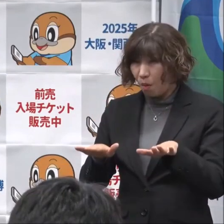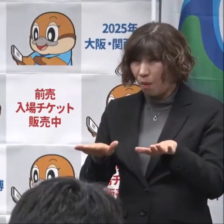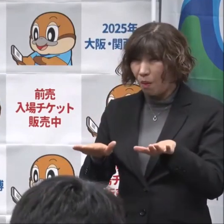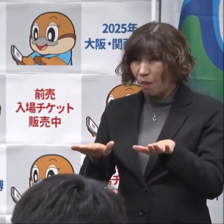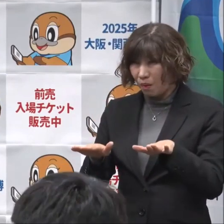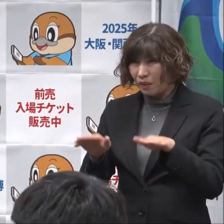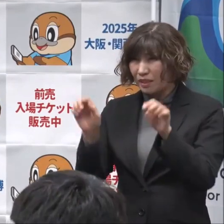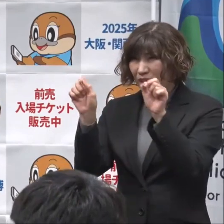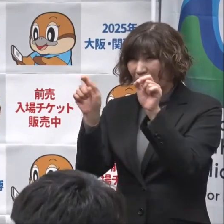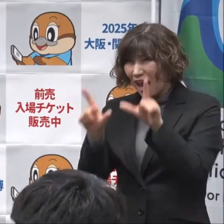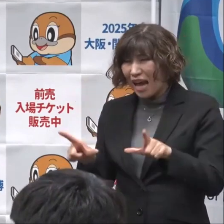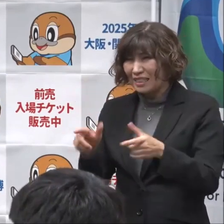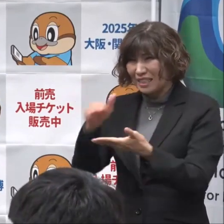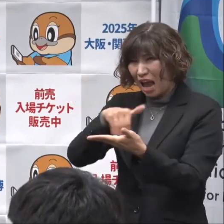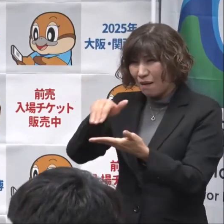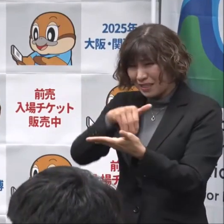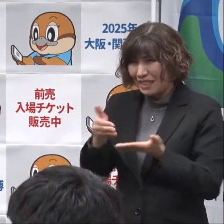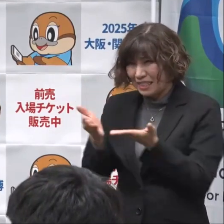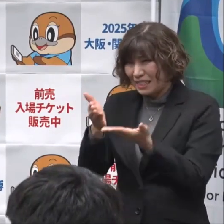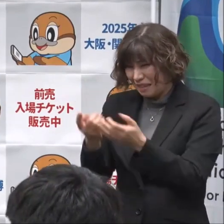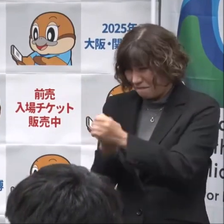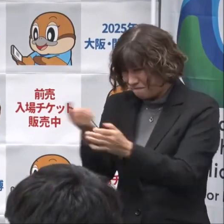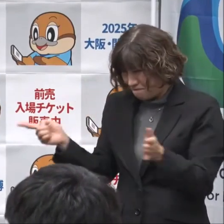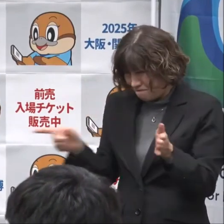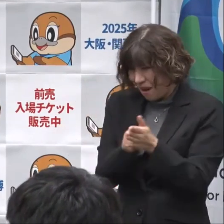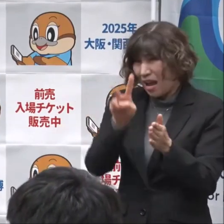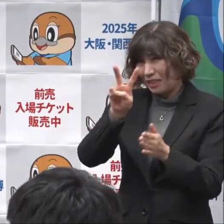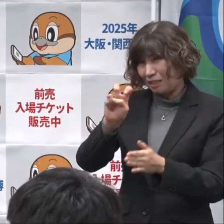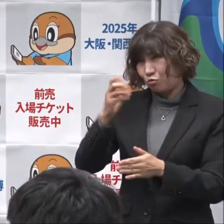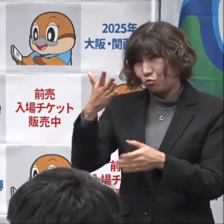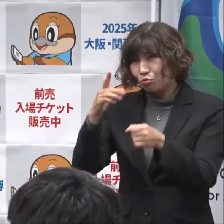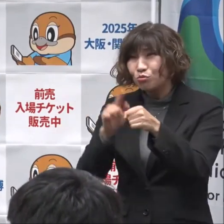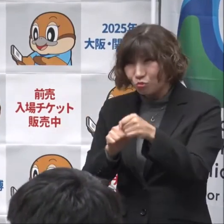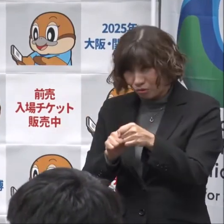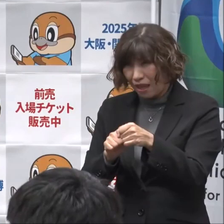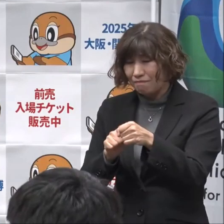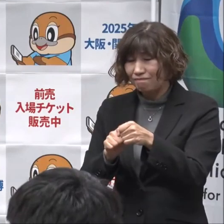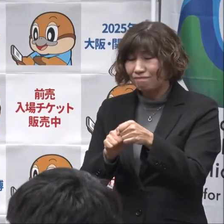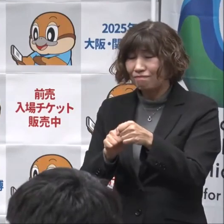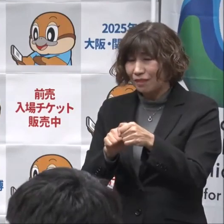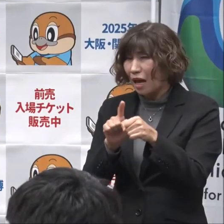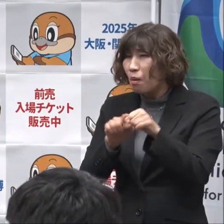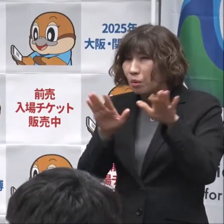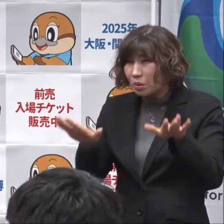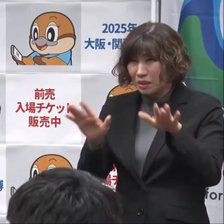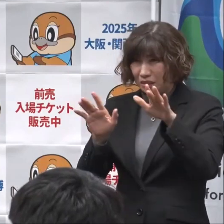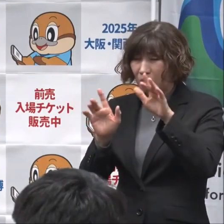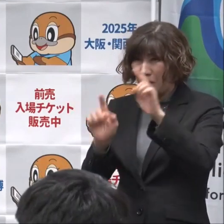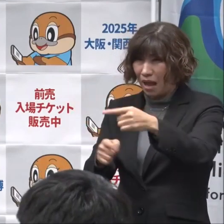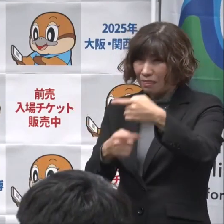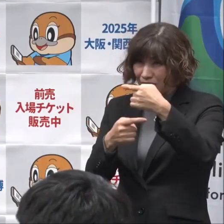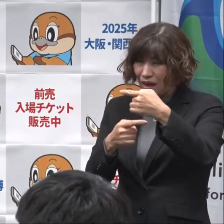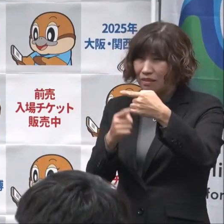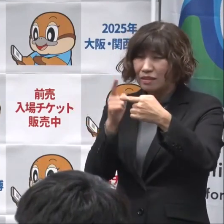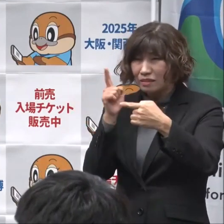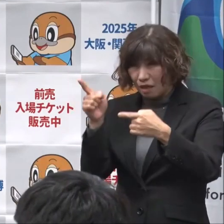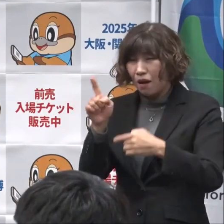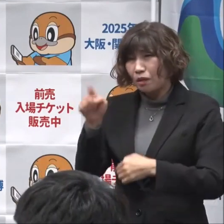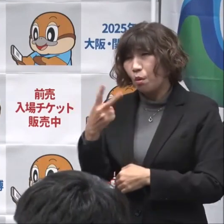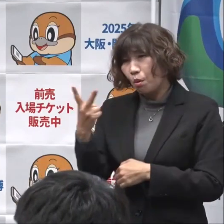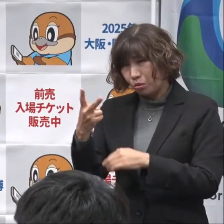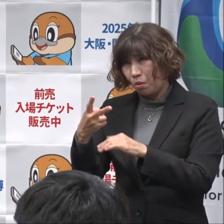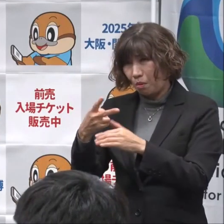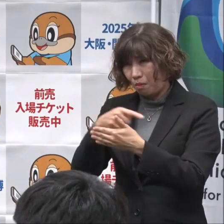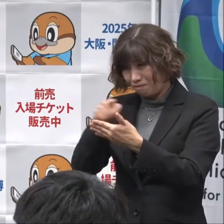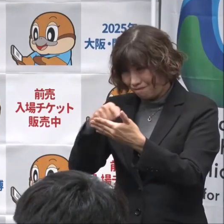から29年になりました。また今年の元旦には能登半島地震も起こり